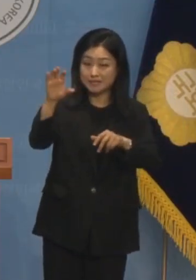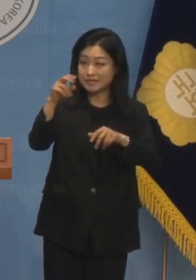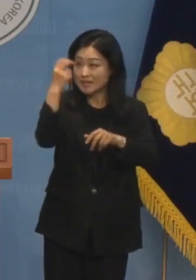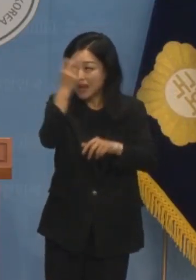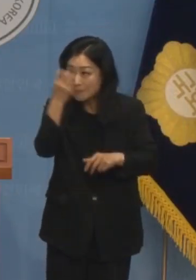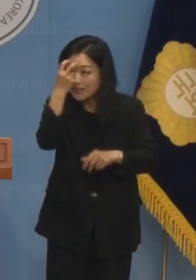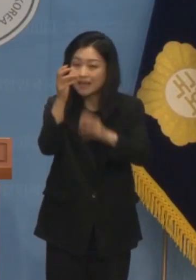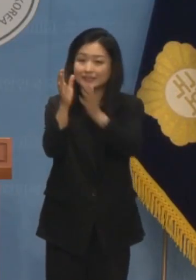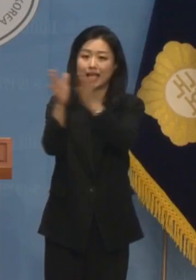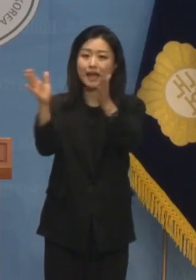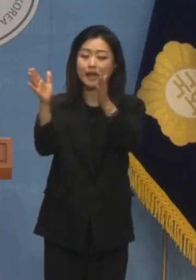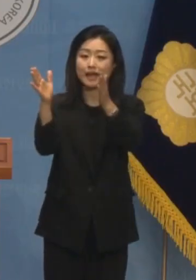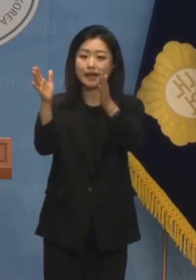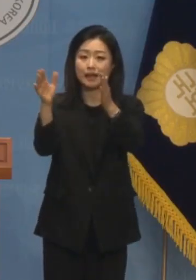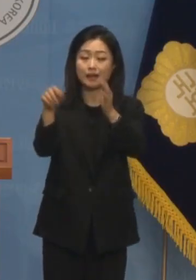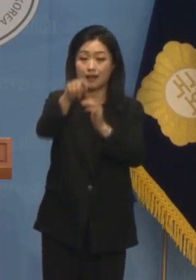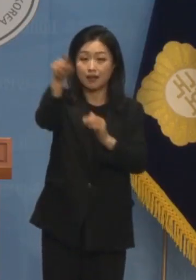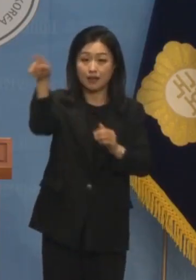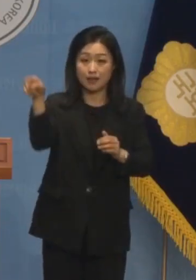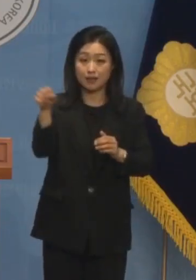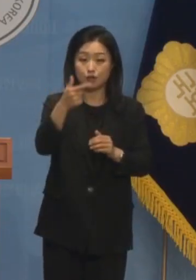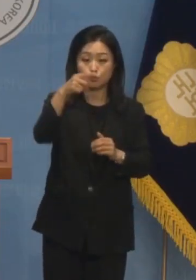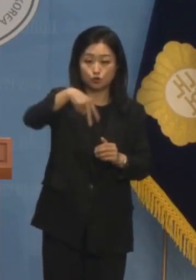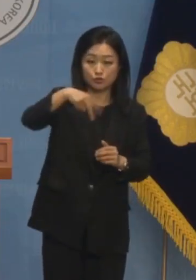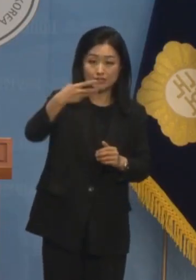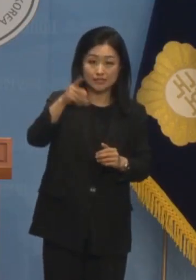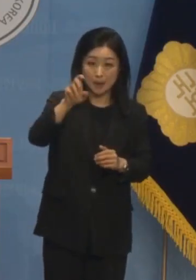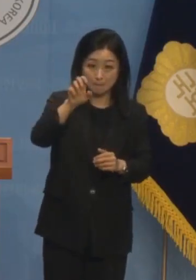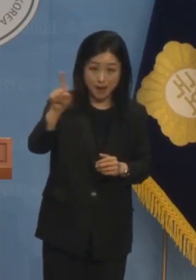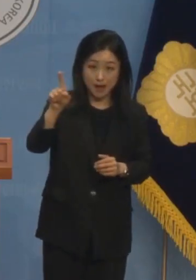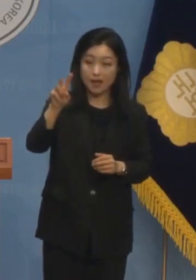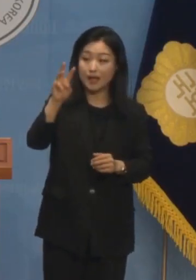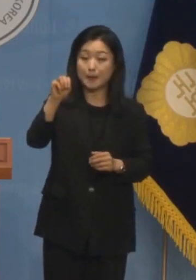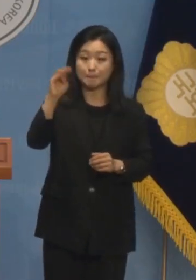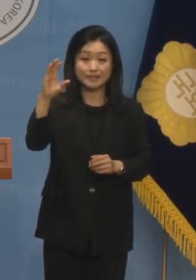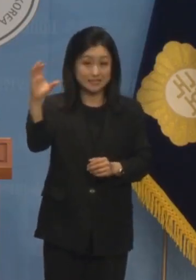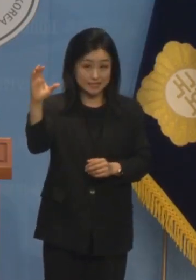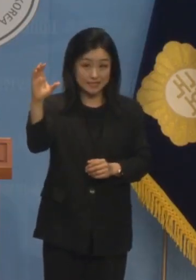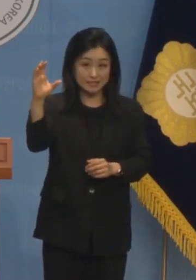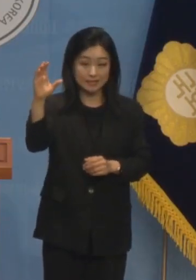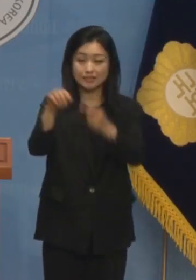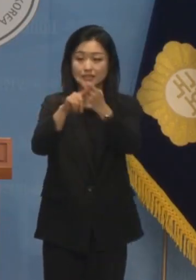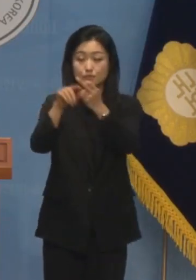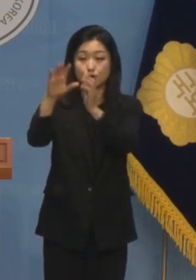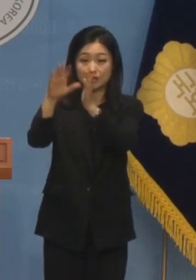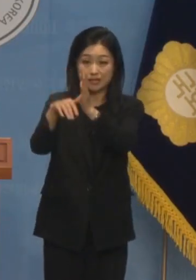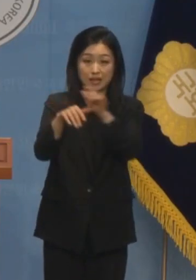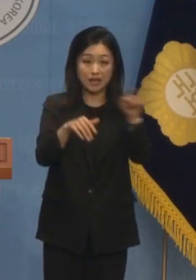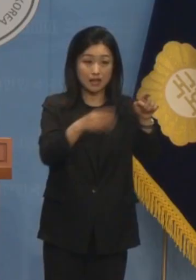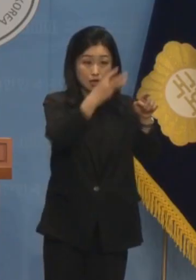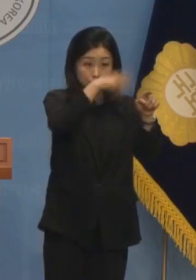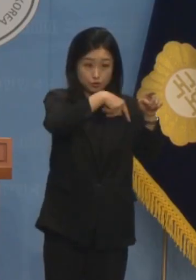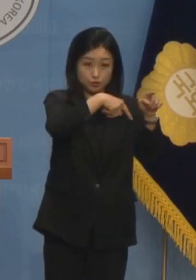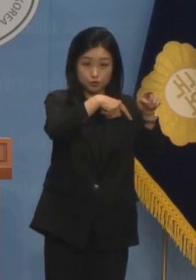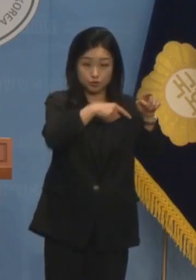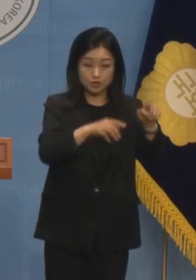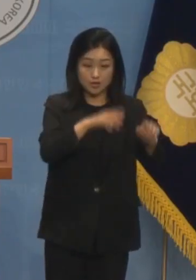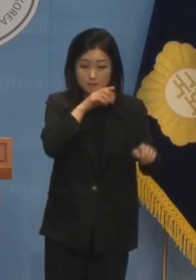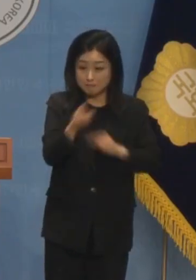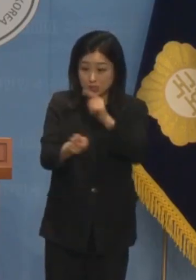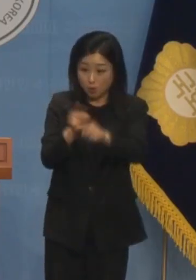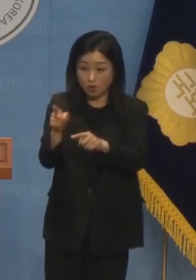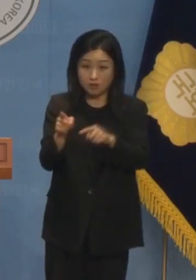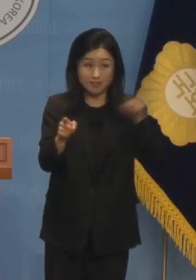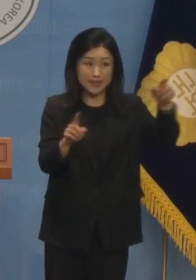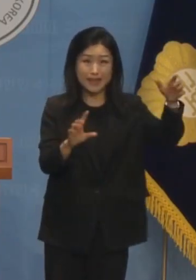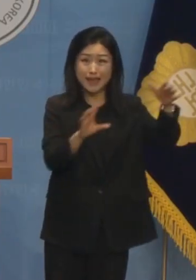사건이 있었습니다. 뉴스타파와 MBC가 지난해 12월 말에 류 위원장의 민원 사주 의혹을